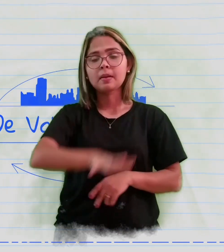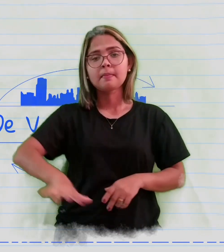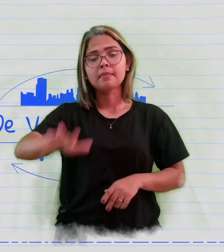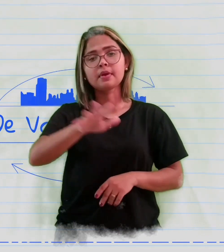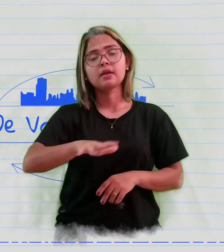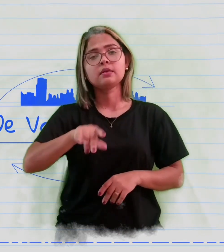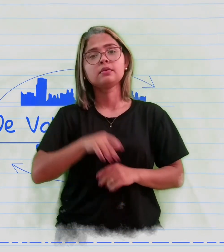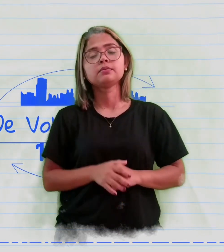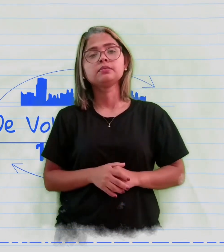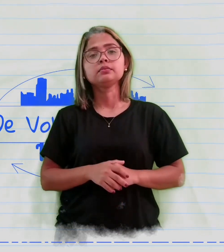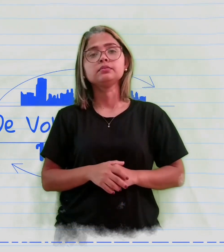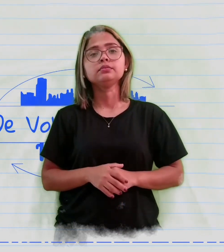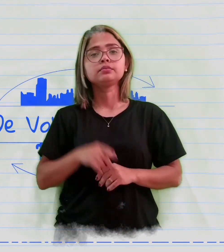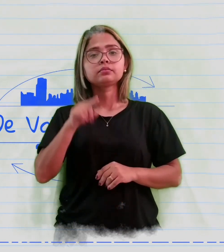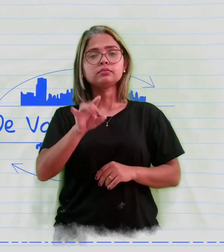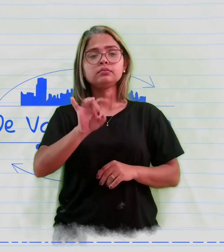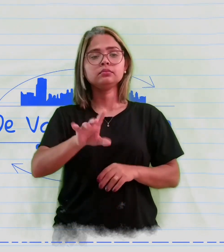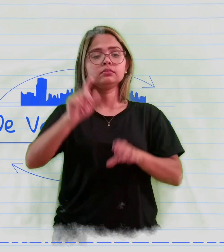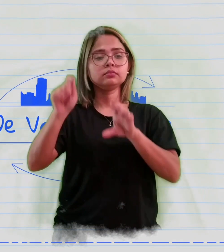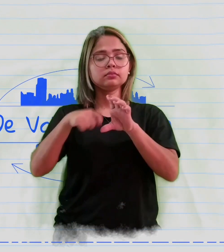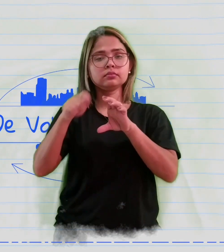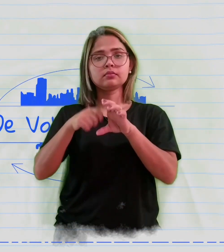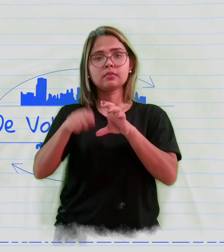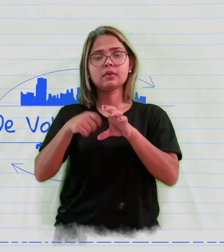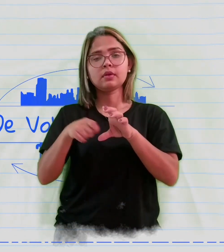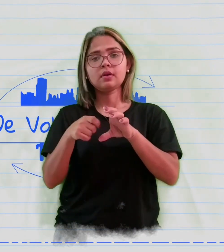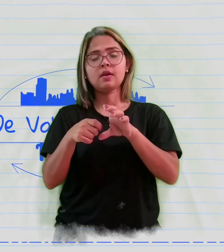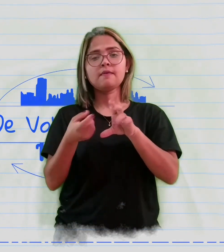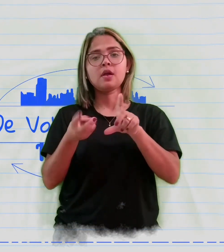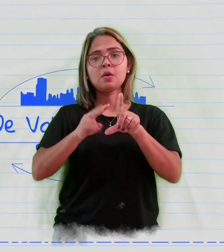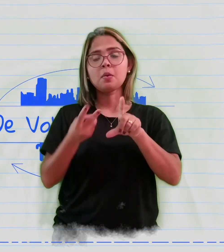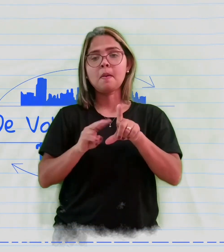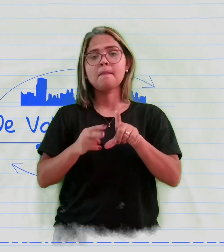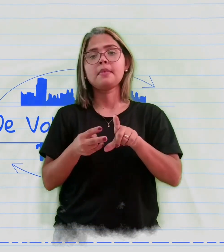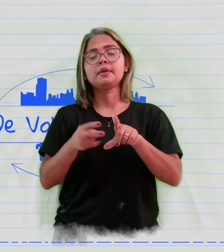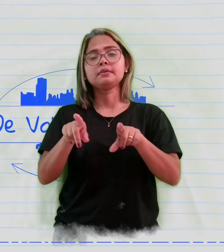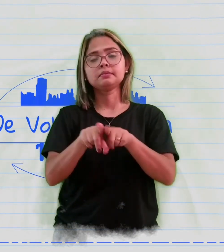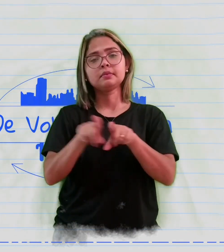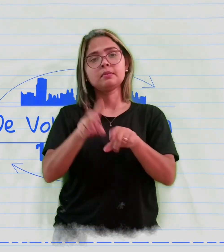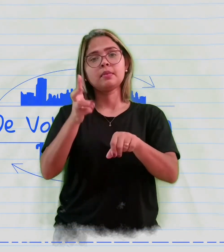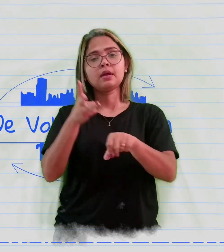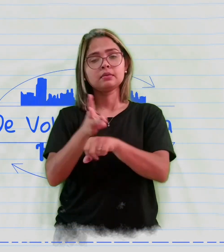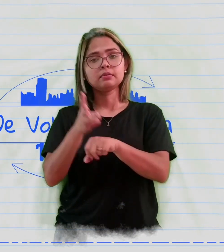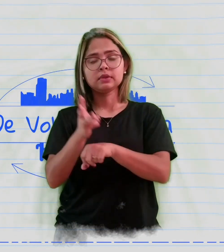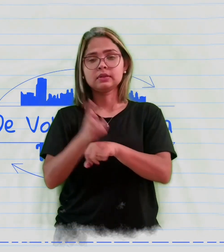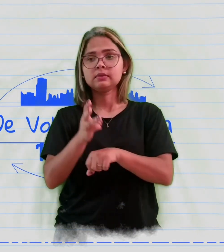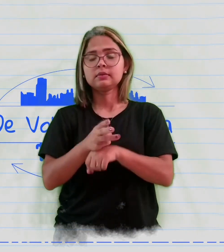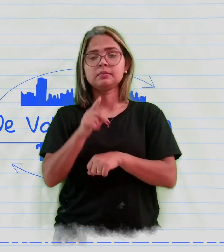né? E quando você tá só gravando ali no Meet, no WhatsApp, né? Porque foi toda uma gambiarra pra fazer a gravação. E aí você não